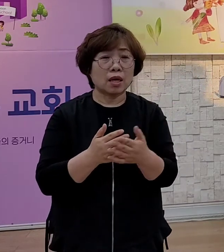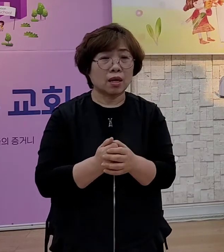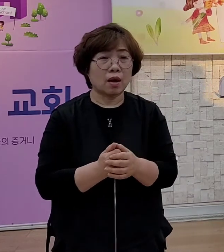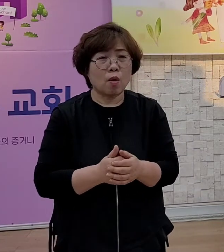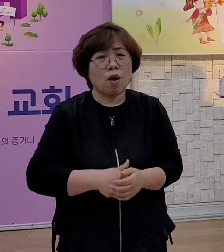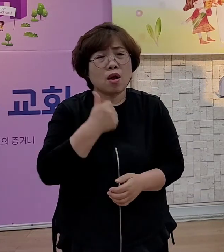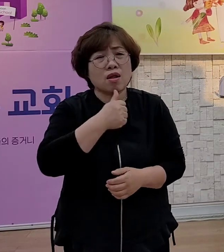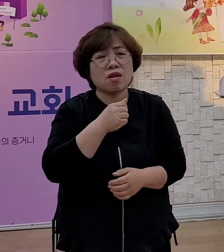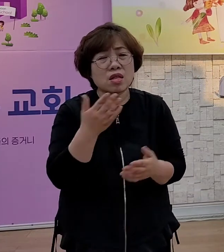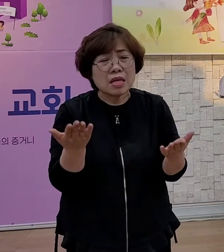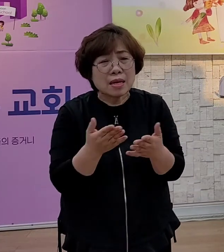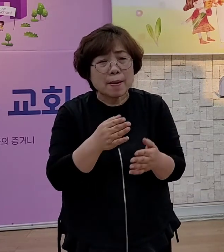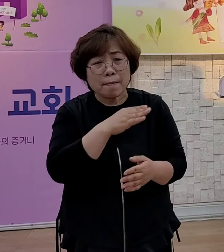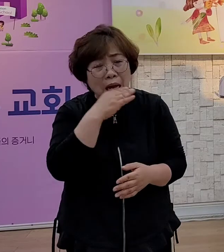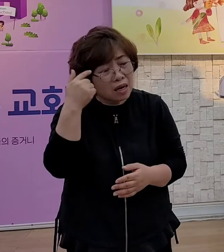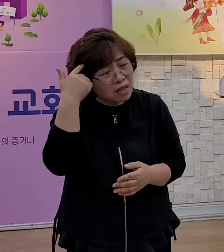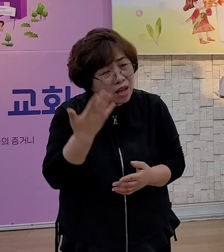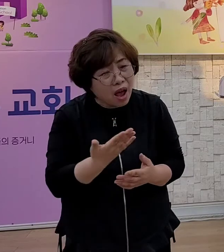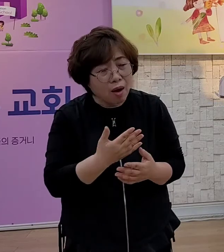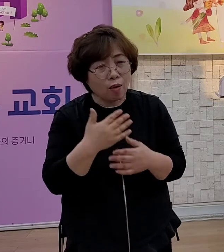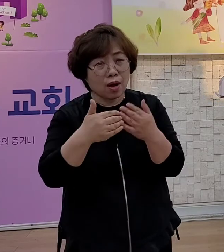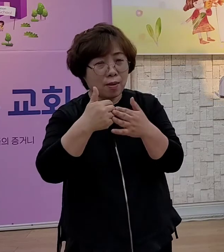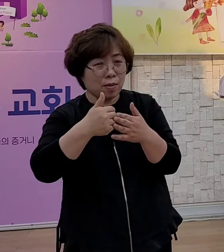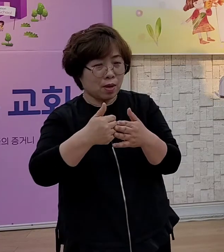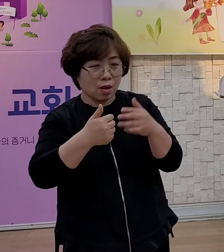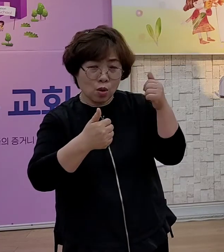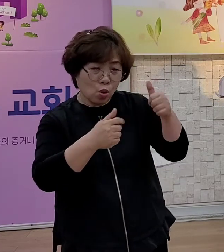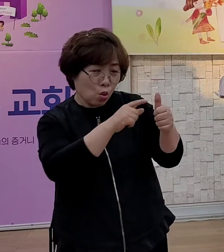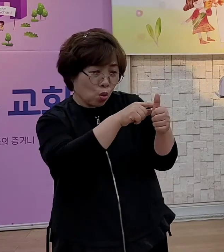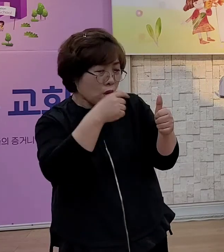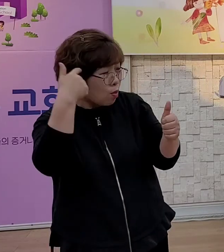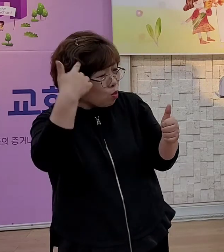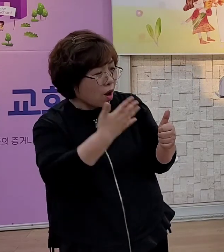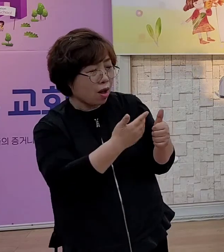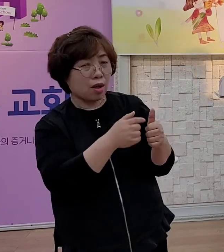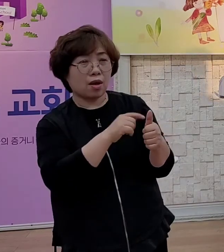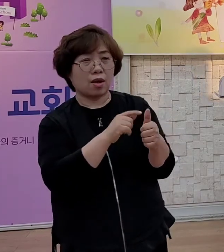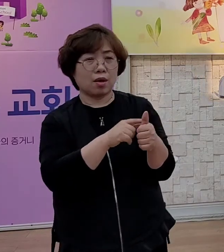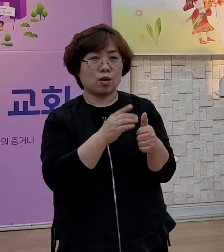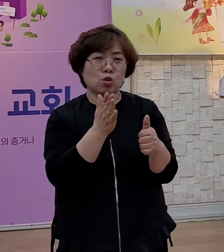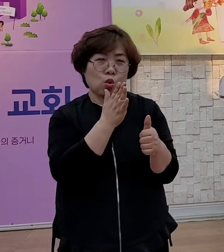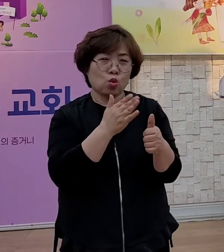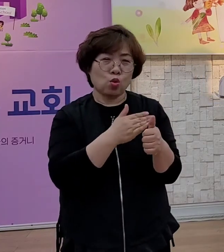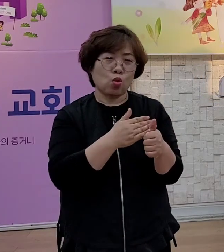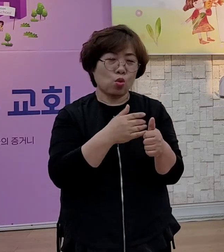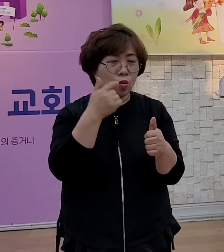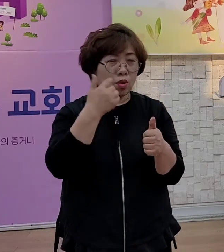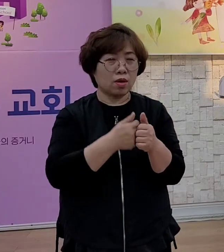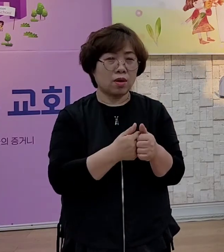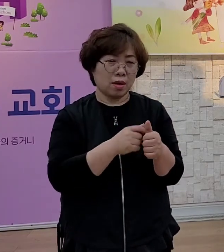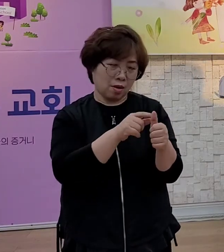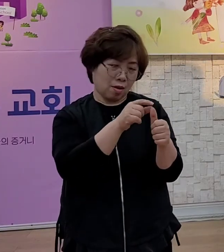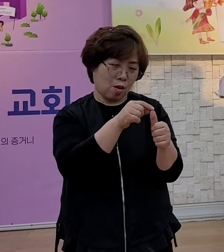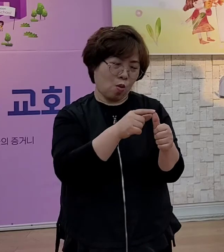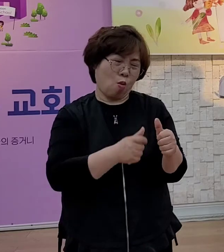옳으냐? 하나님이 오죽했으면 요나한테 네가 성내는 게 옳으냐? 요나서 4장 4절에 보면 이렇게 나와 있어요.